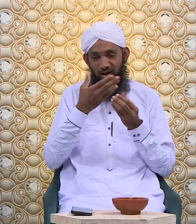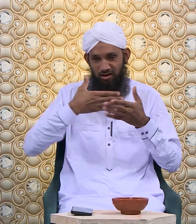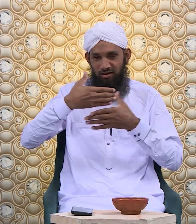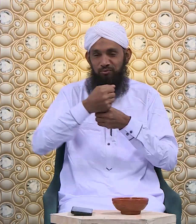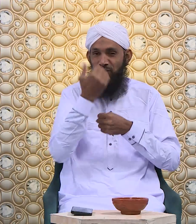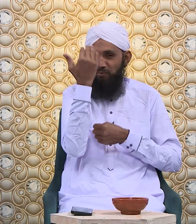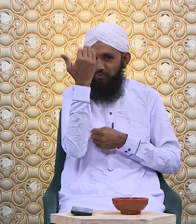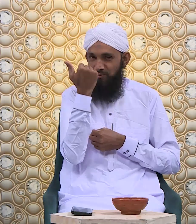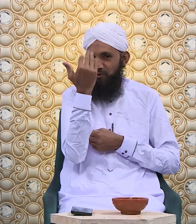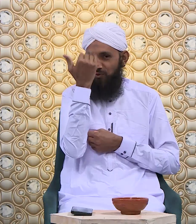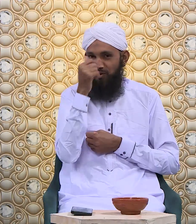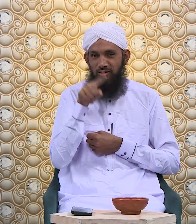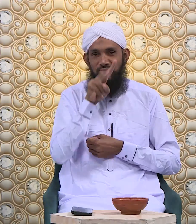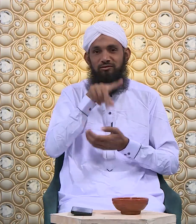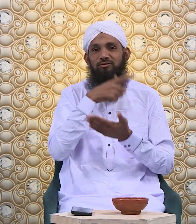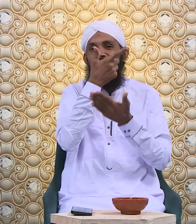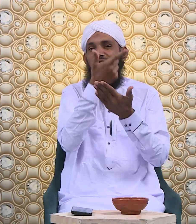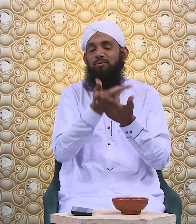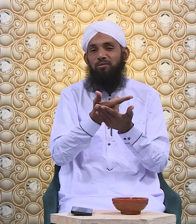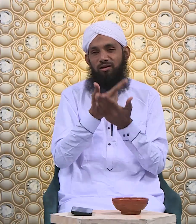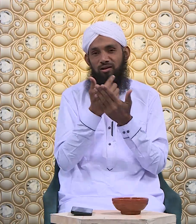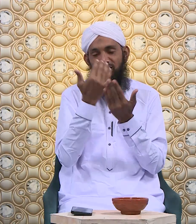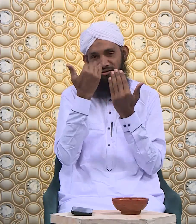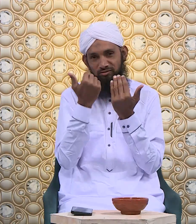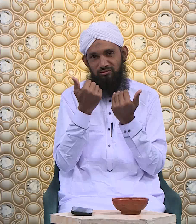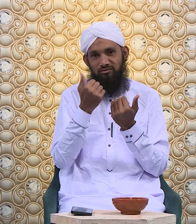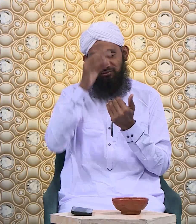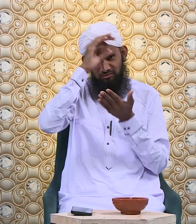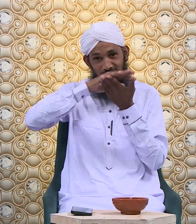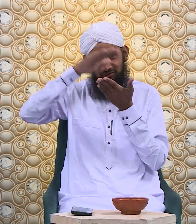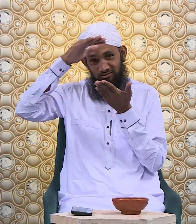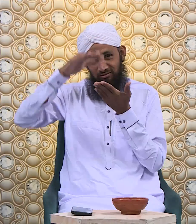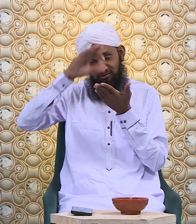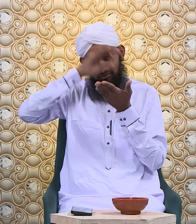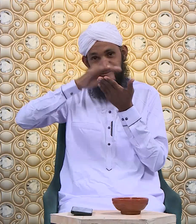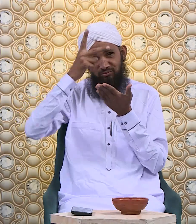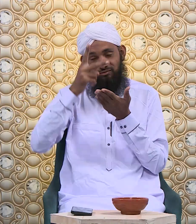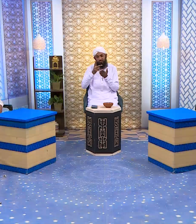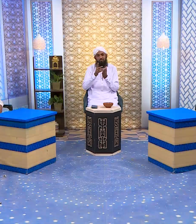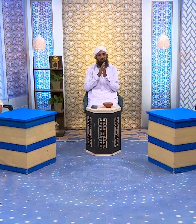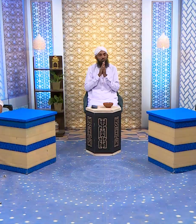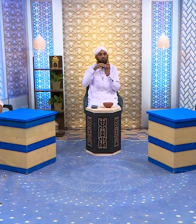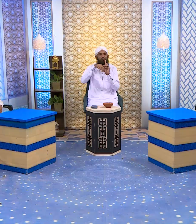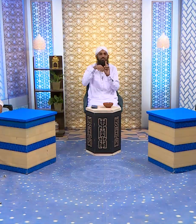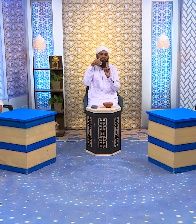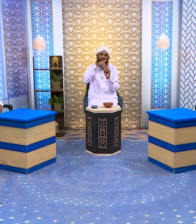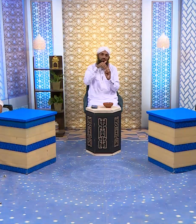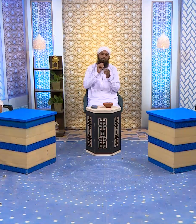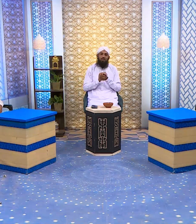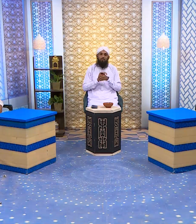کو بلالو یا رسول اللہ پئے شبیر و شبر فاطمہ حیدر مدینے میں پیارے اسلامی بھائیوں معلوم ہوا